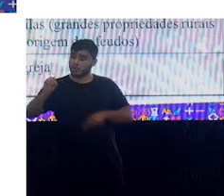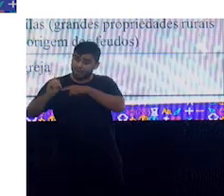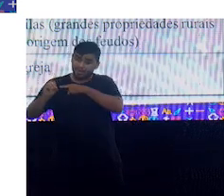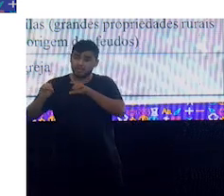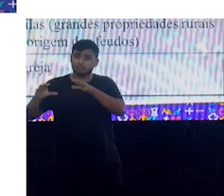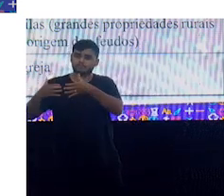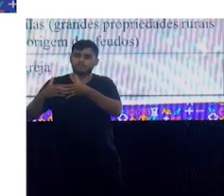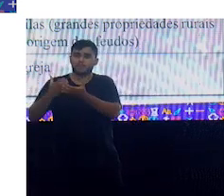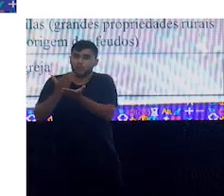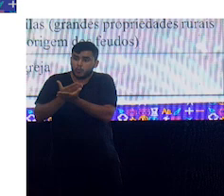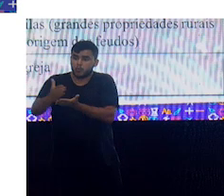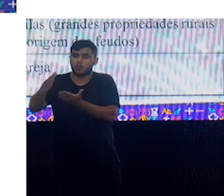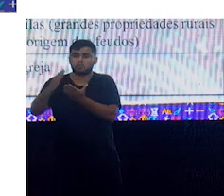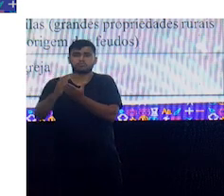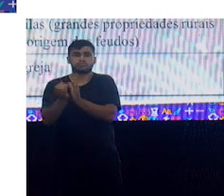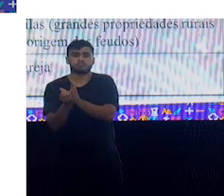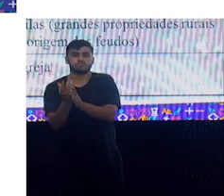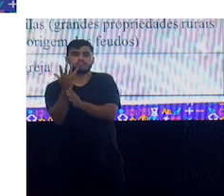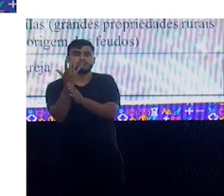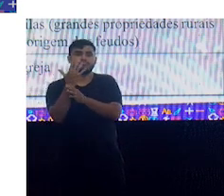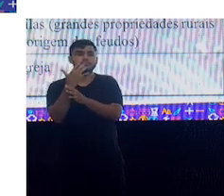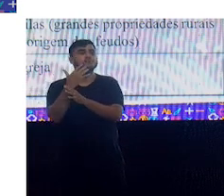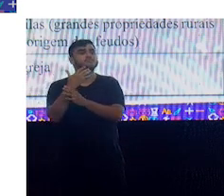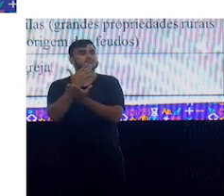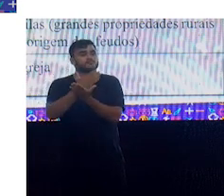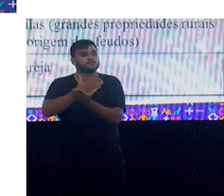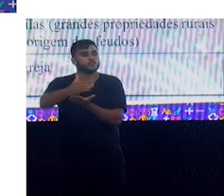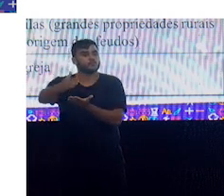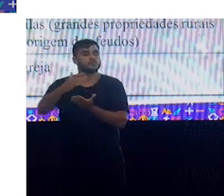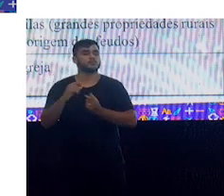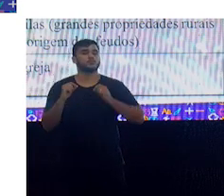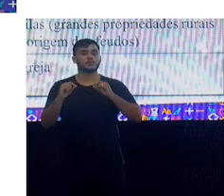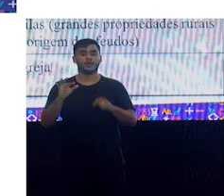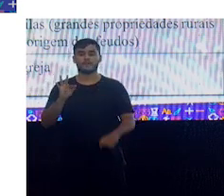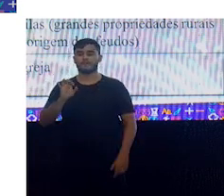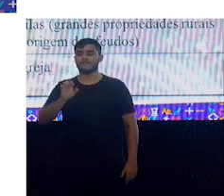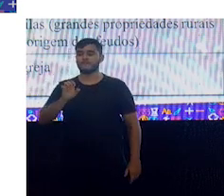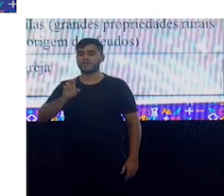dessa sociedade, contribuíram para a formação do chamado